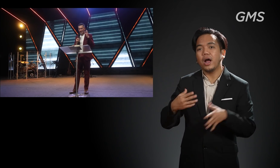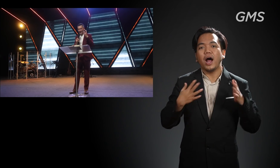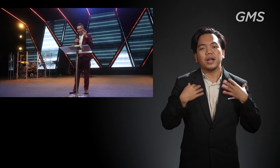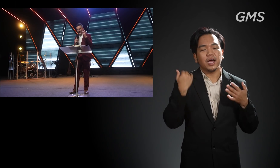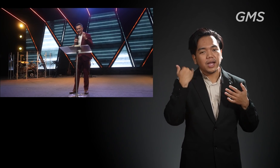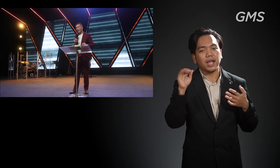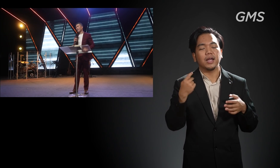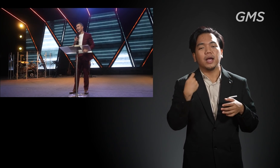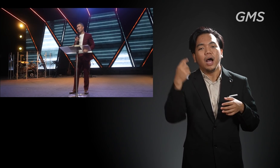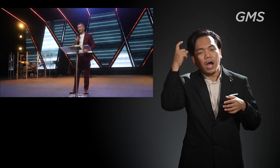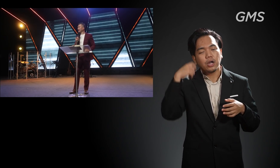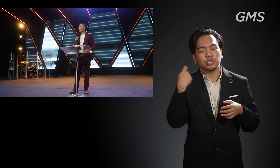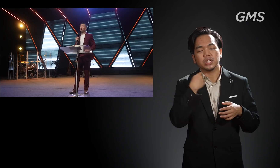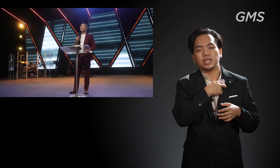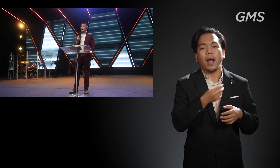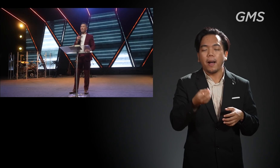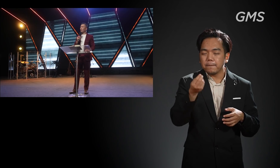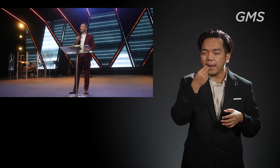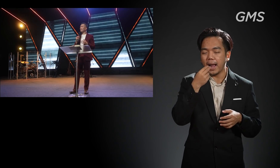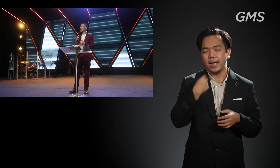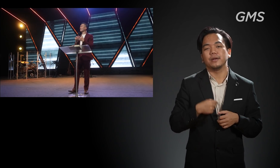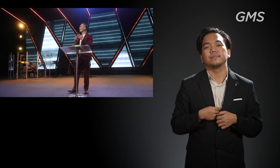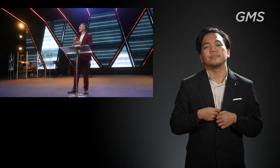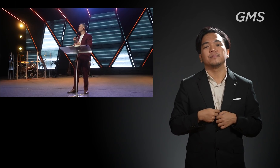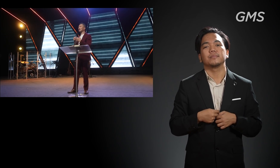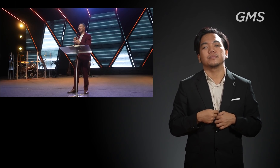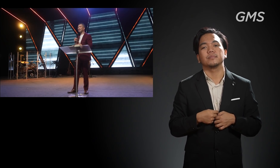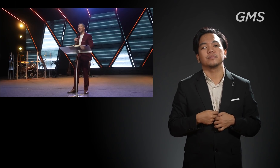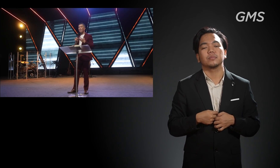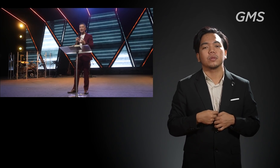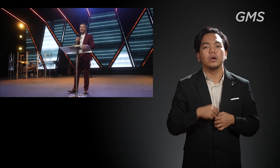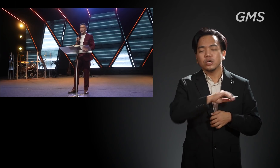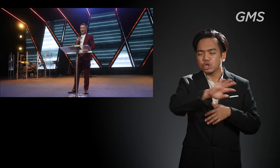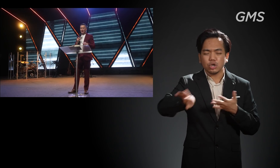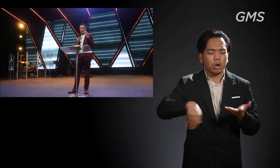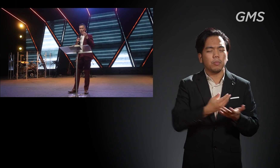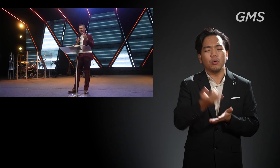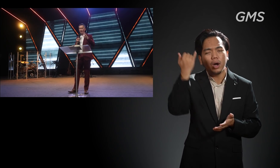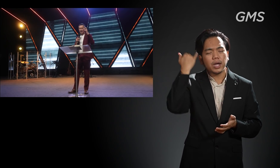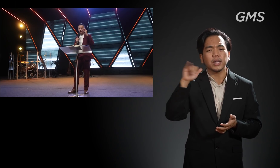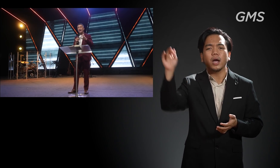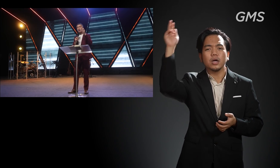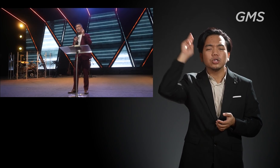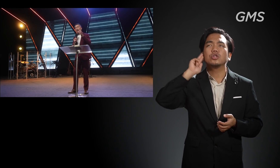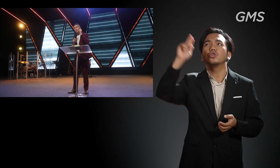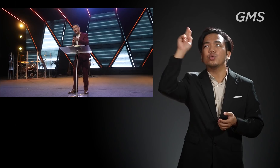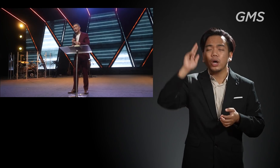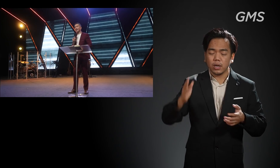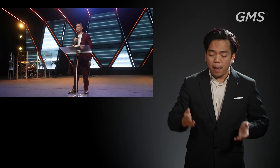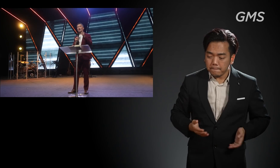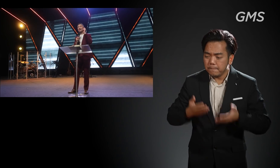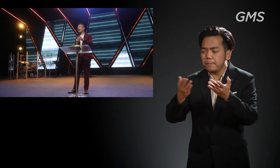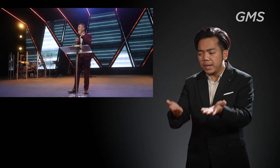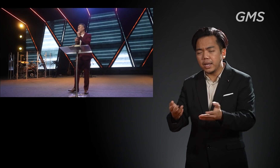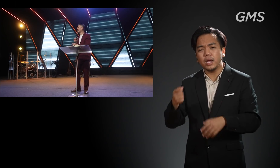Dan Tuhan menyediakan benih bagi para penabur. Kita nggak boleh sombong. Apapun yang kita berikan, baik waktu, talenta, apa saja. Semua itu karena Tuhan sudah menempatkan